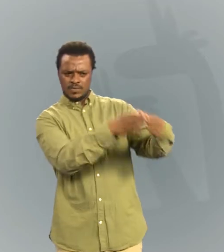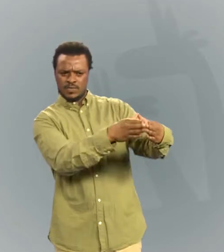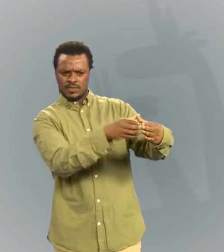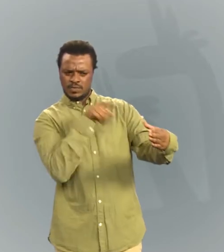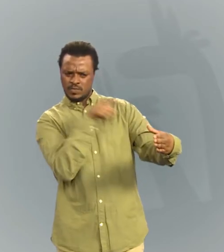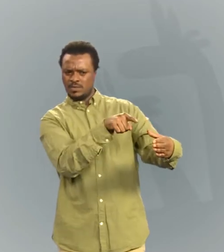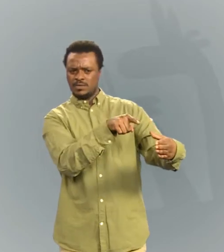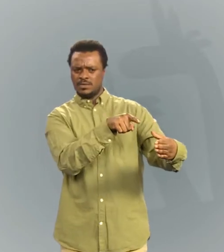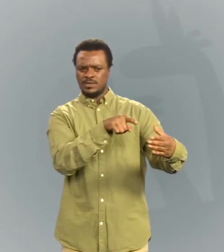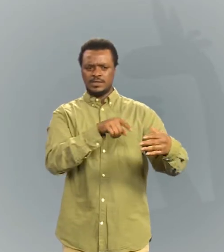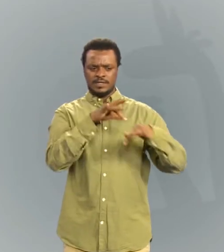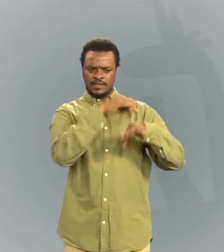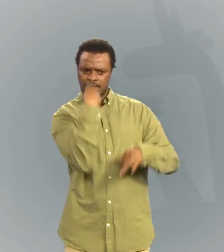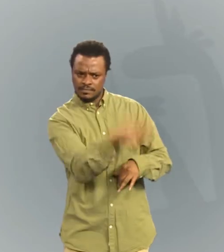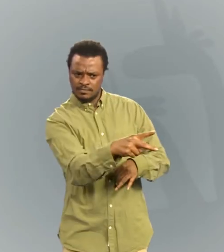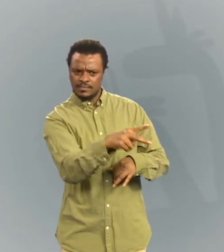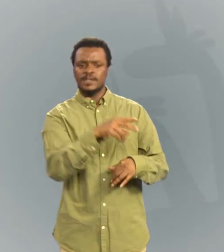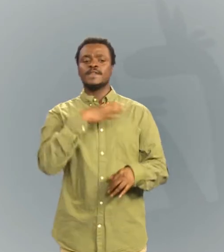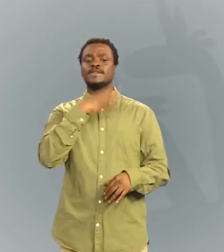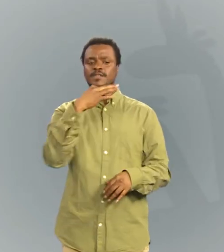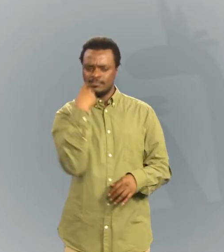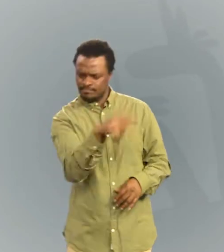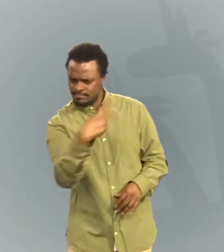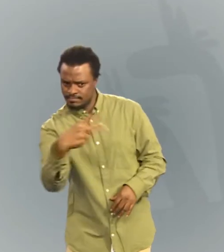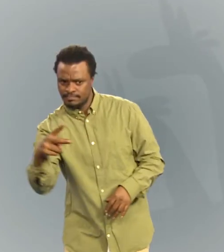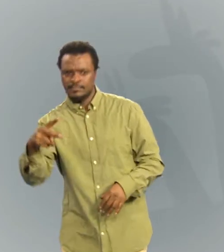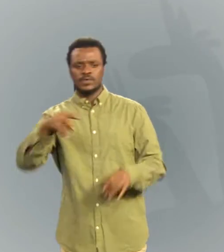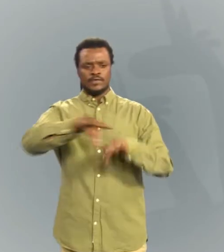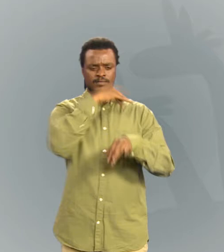« Sors du bateau, toi, ta femme, tes fils et les femmes de tes fils. »